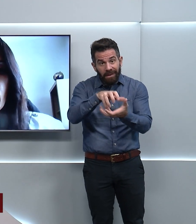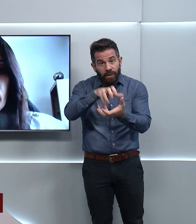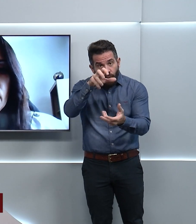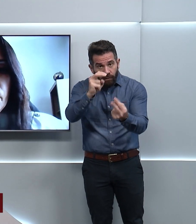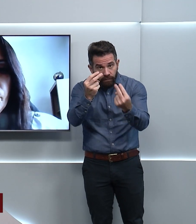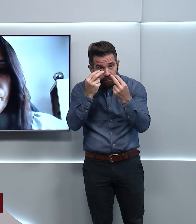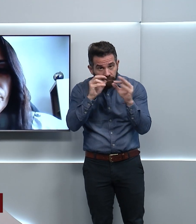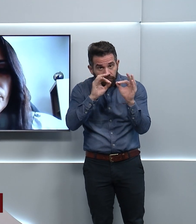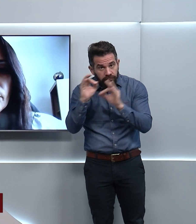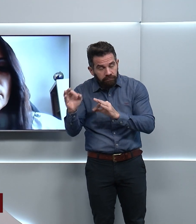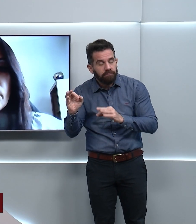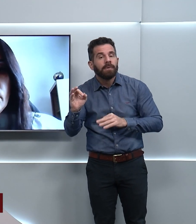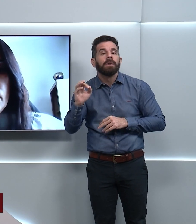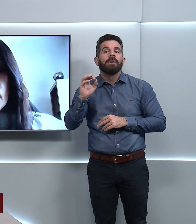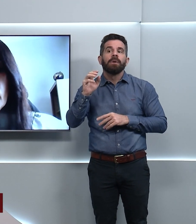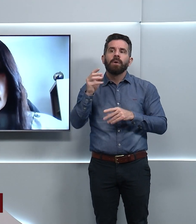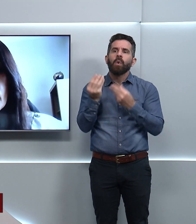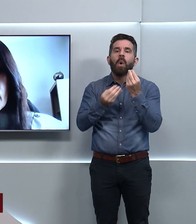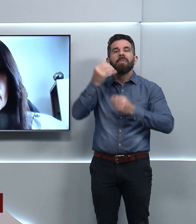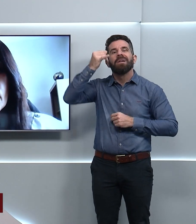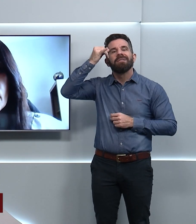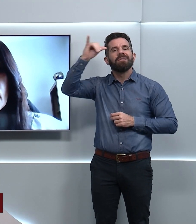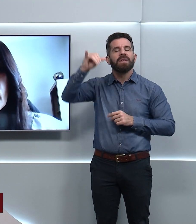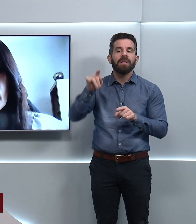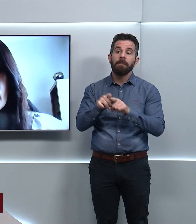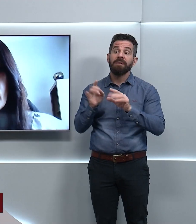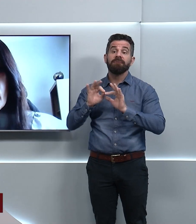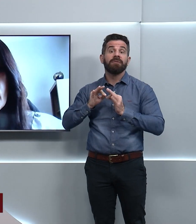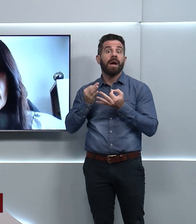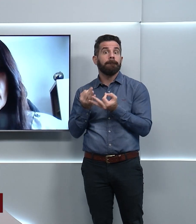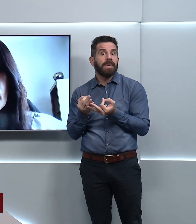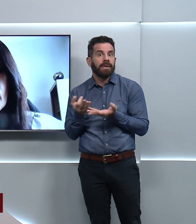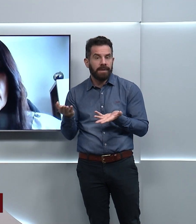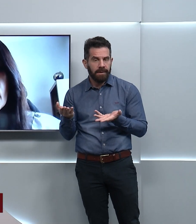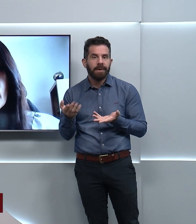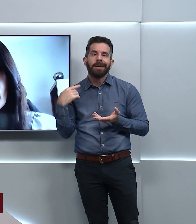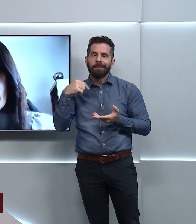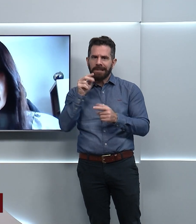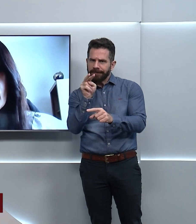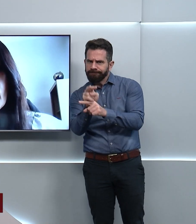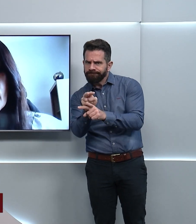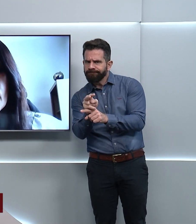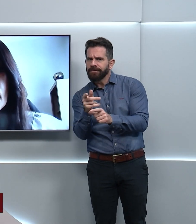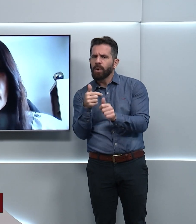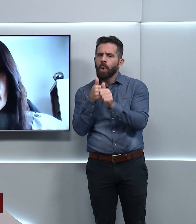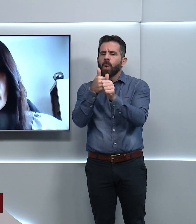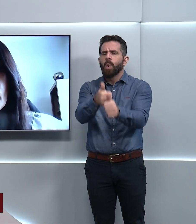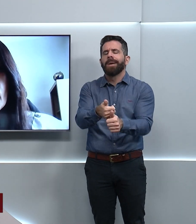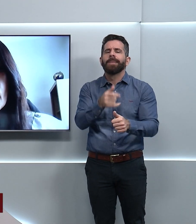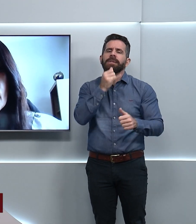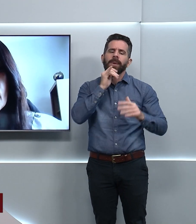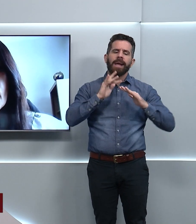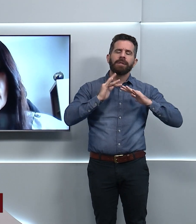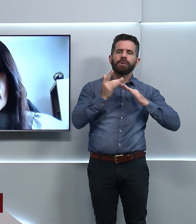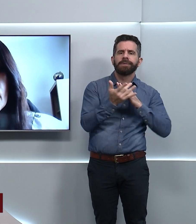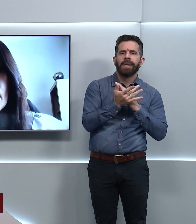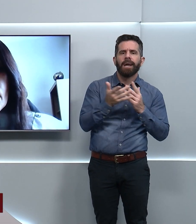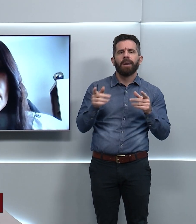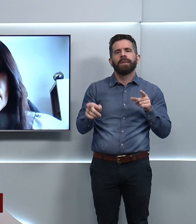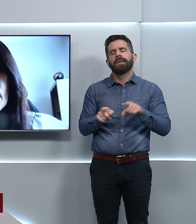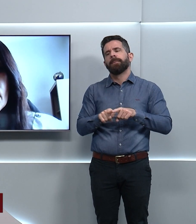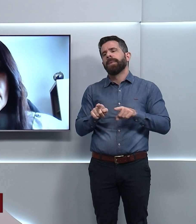familiares também, é necessário que os familiares fiquem mais atentos aos idosos, tanto ao uso de redes sociais, quanto